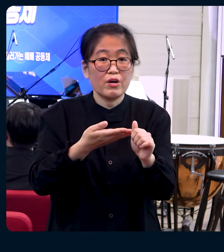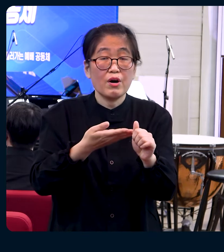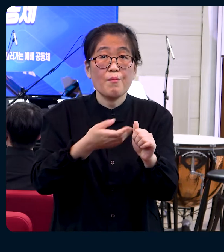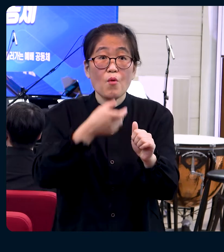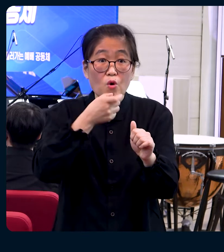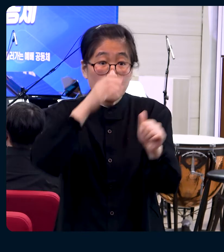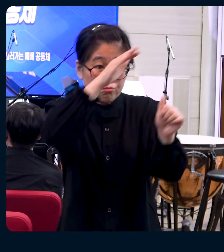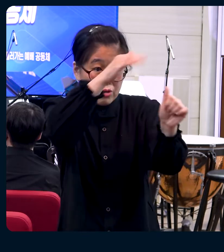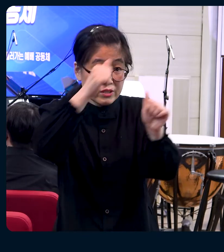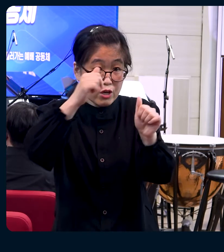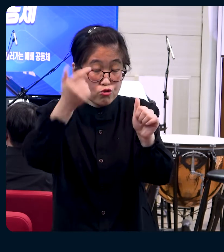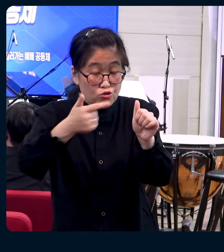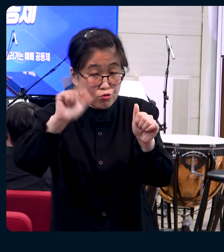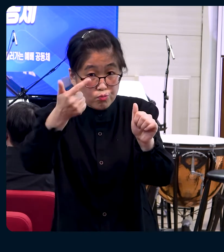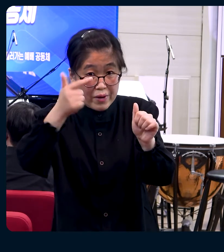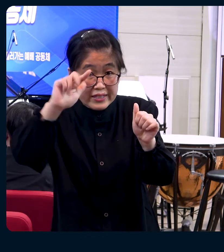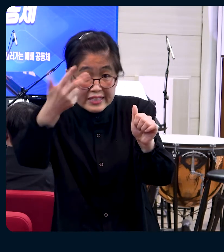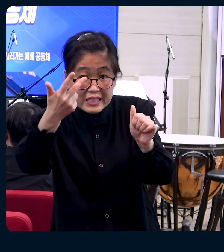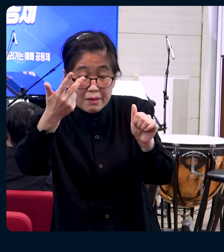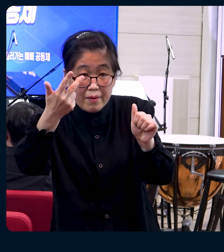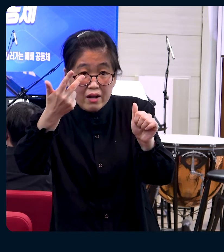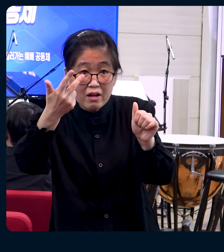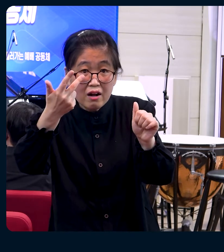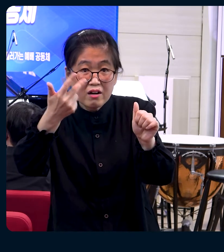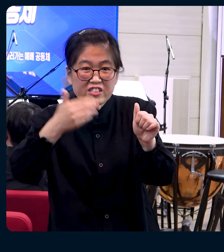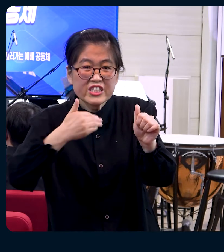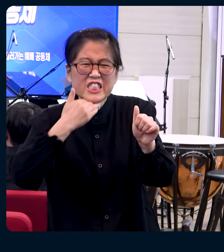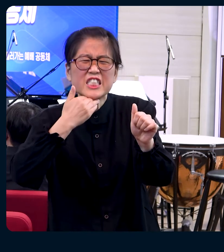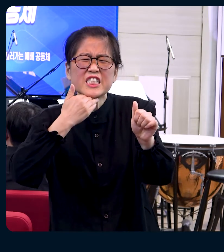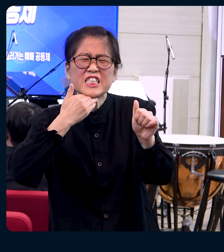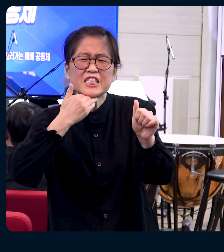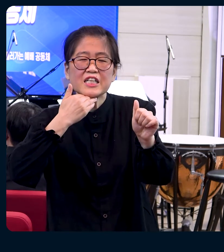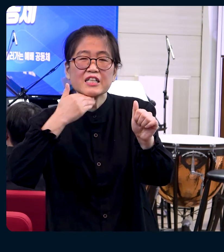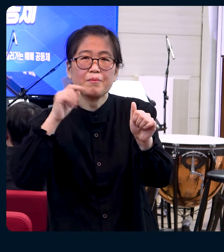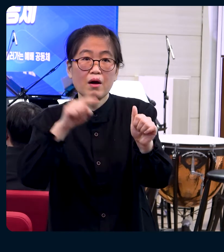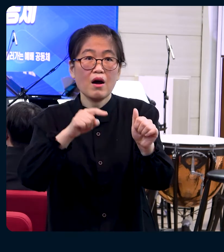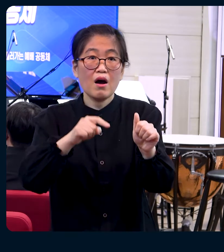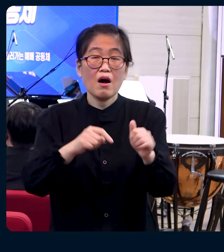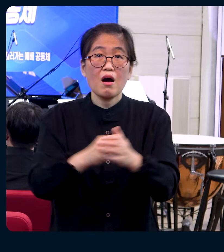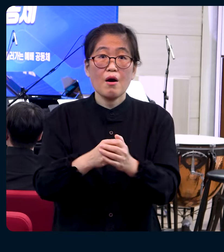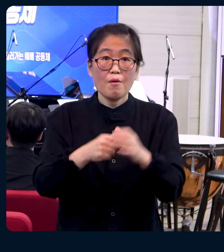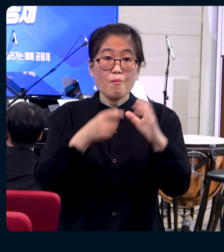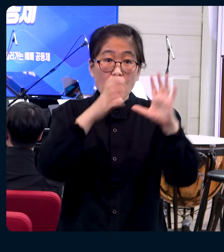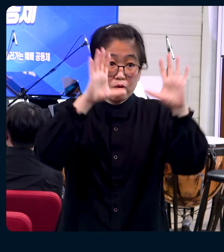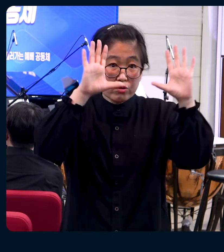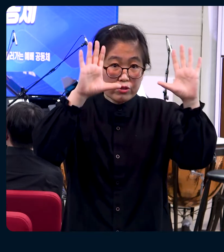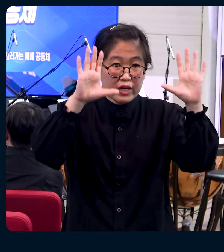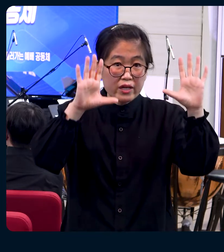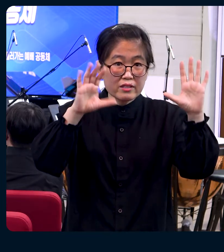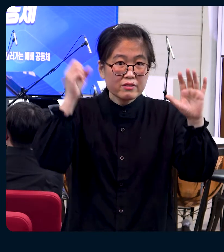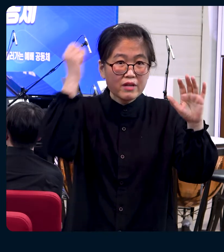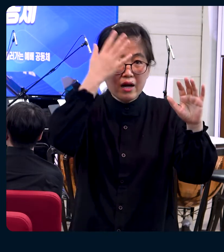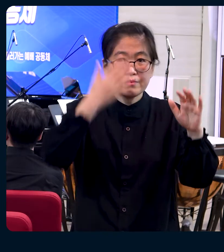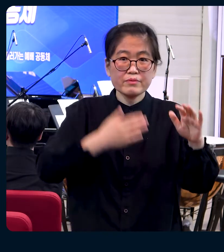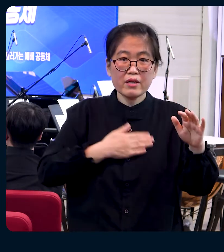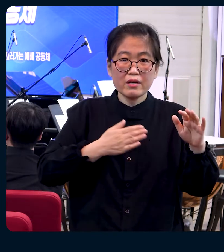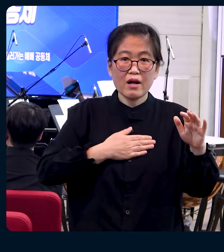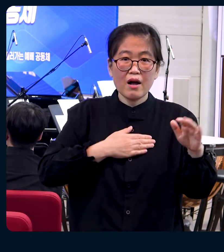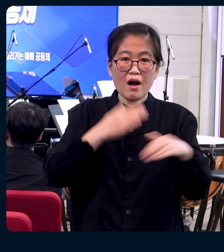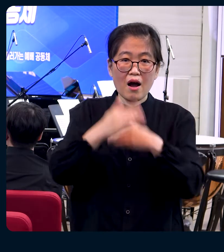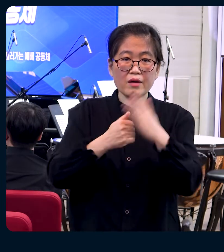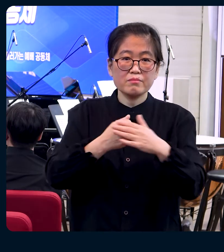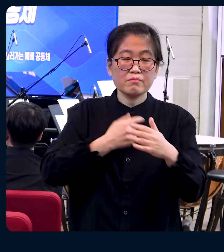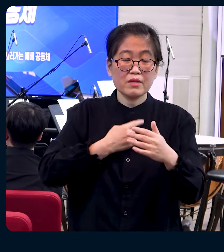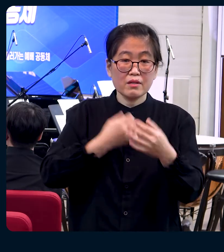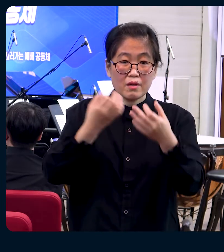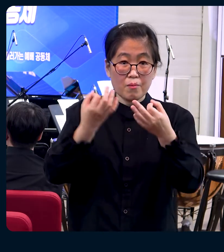이 말씀을 하시기 위해 모세를 부르기에 700년을 기다린 무게를 가지고 말씀하시는데 모세는 오늘 나한테 말씀하신 줄 알고 노라고 말하는